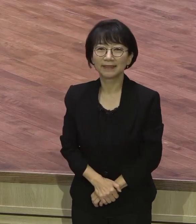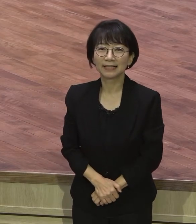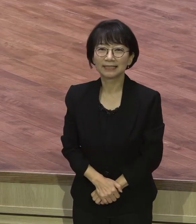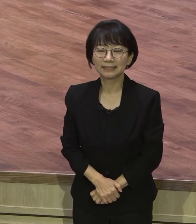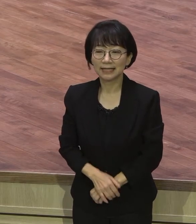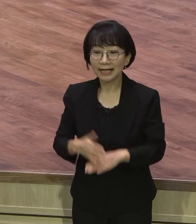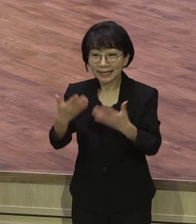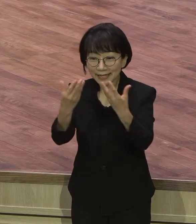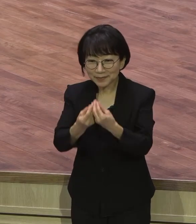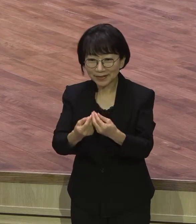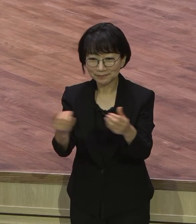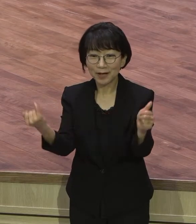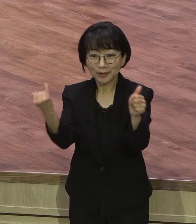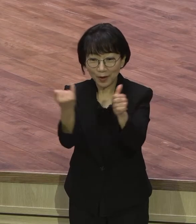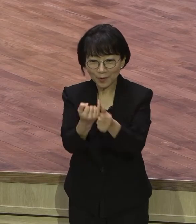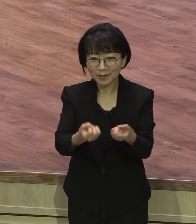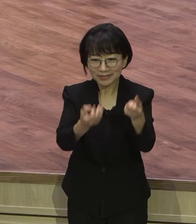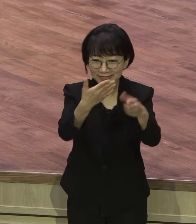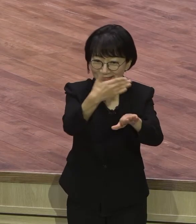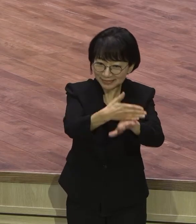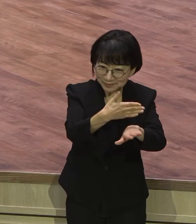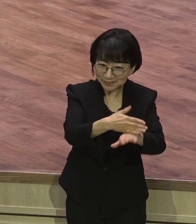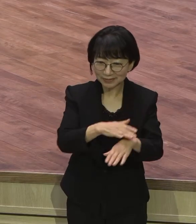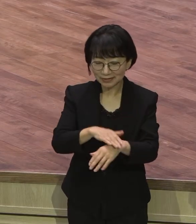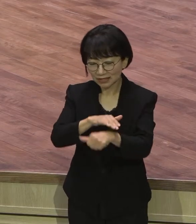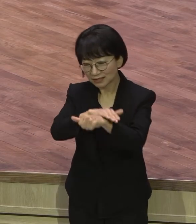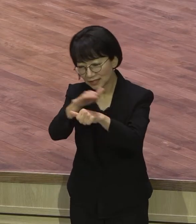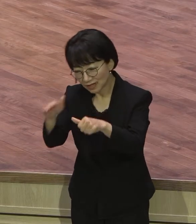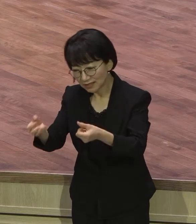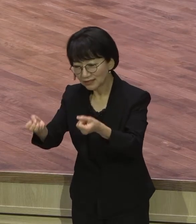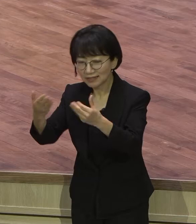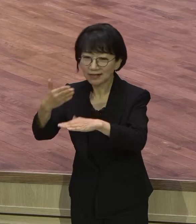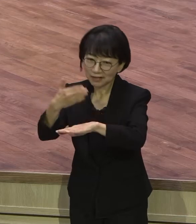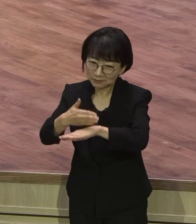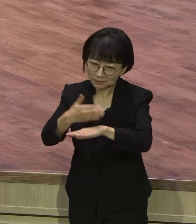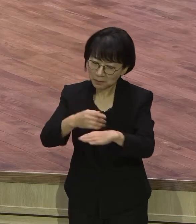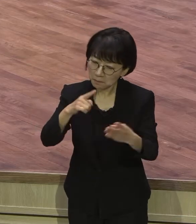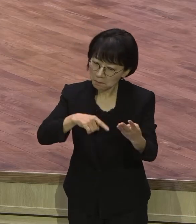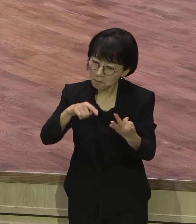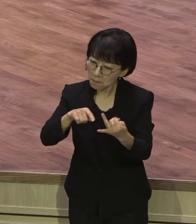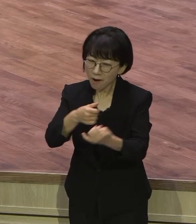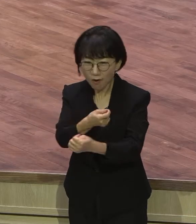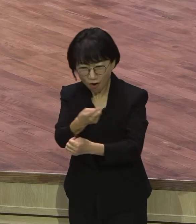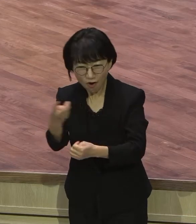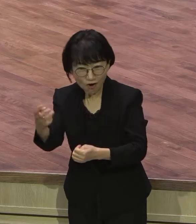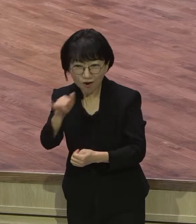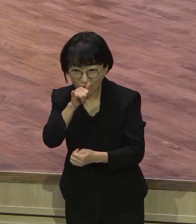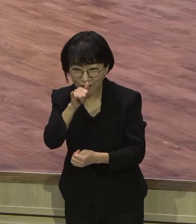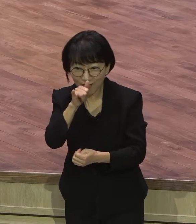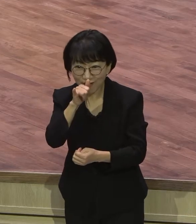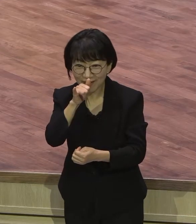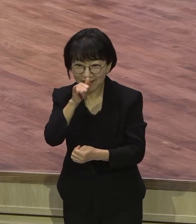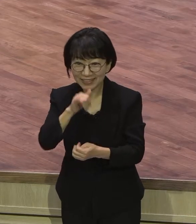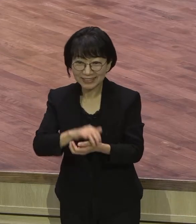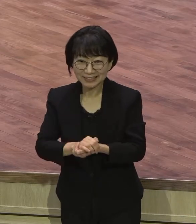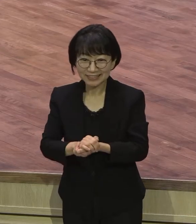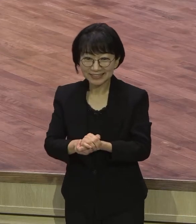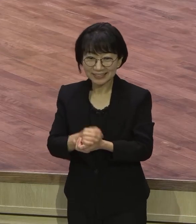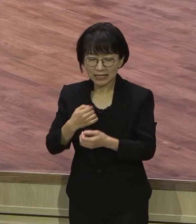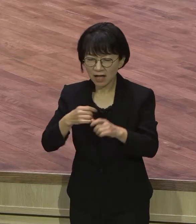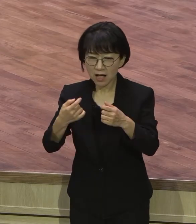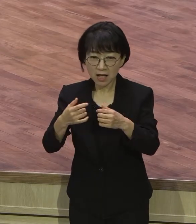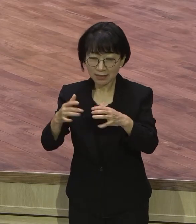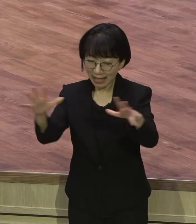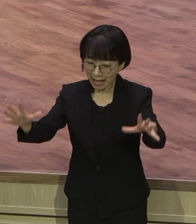뭐 장례식, 결혼식, 이거는 뭐 기본이지만은 내용적인 부분들이 쭉 그 내용을 다 쳐가지고